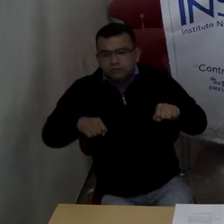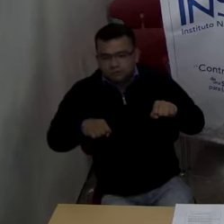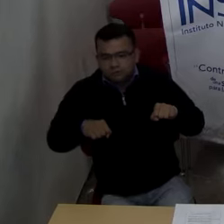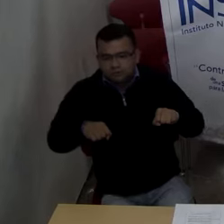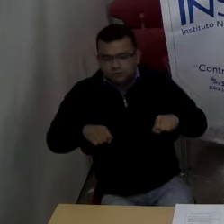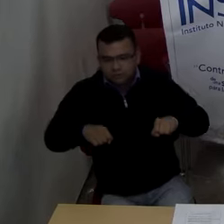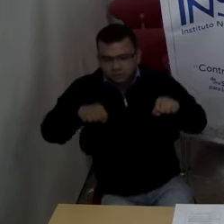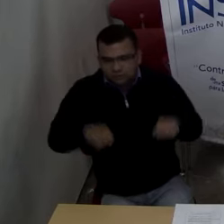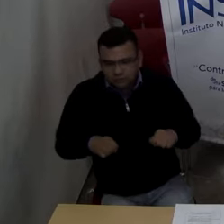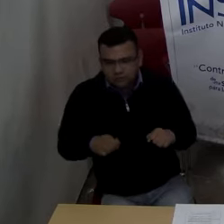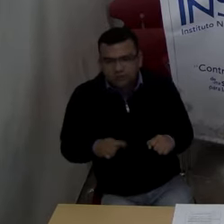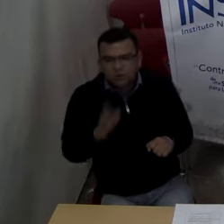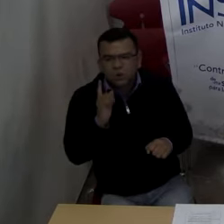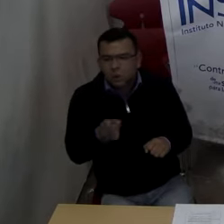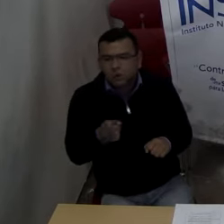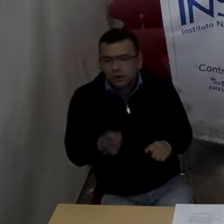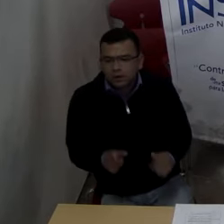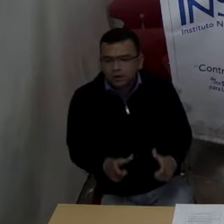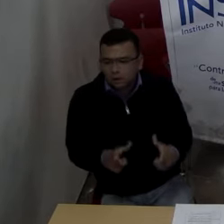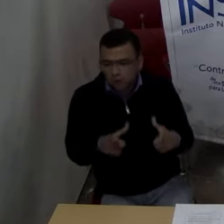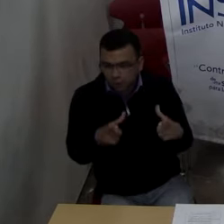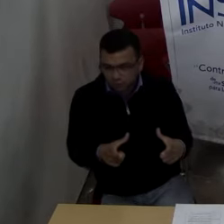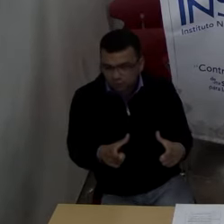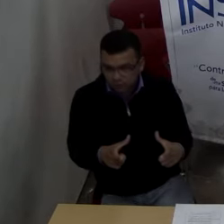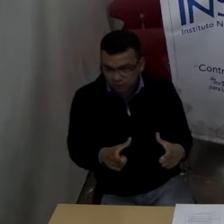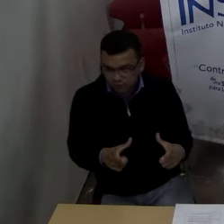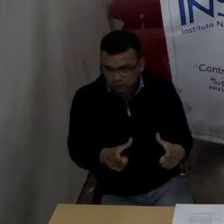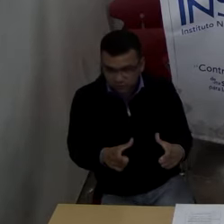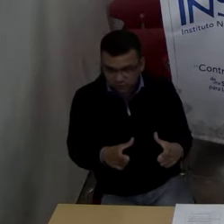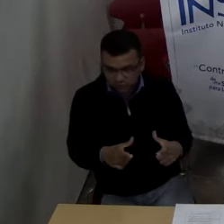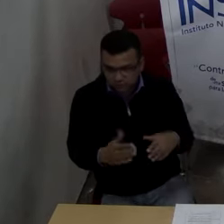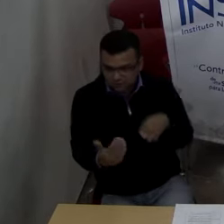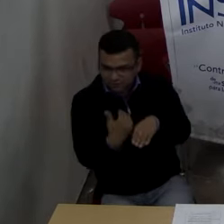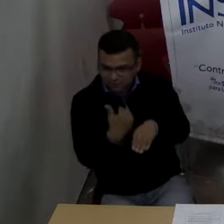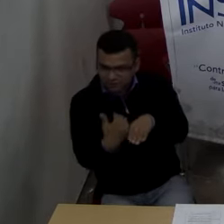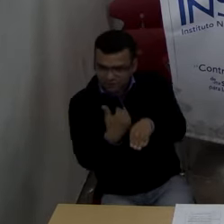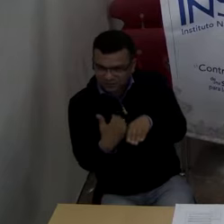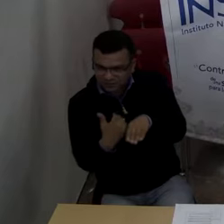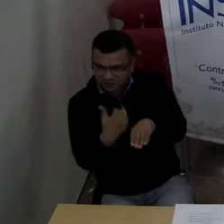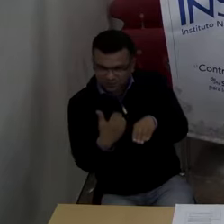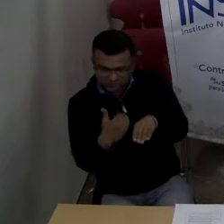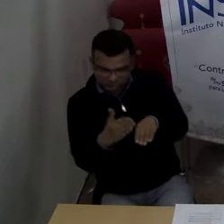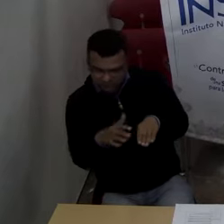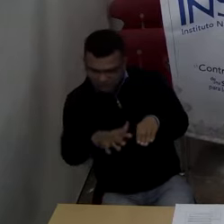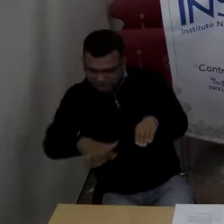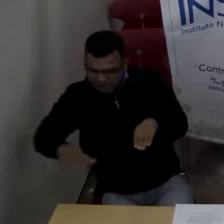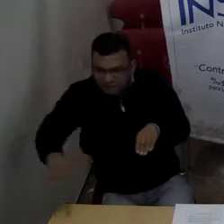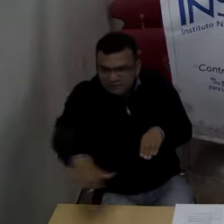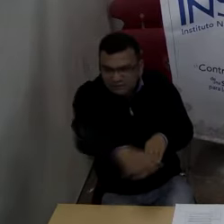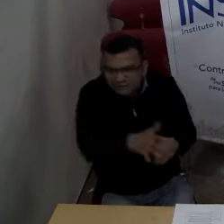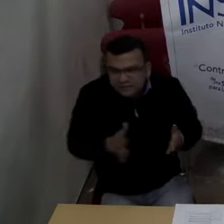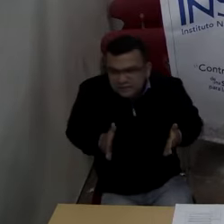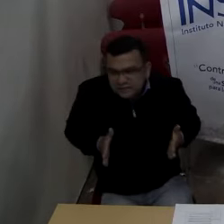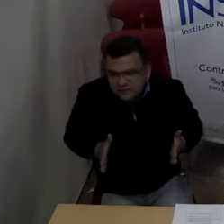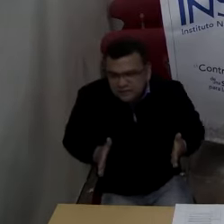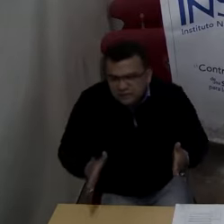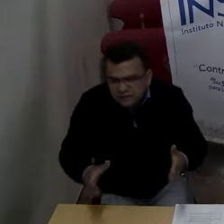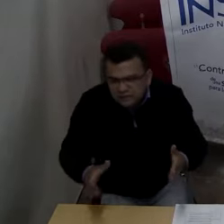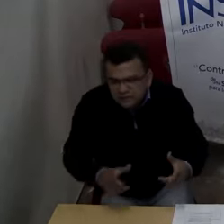las alteraciones del pavimento pueden provocar un accidente fácilmente y